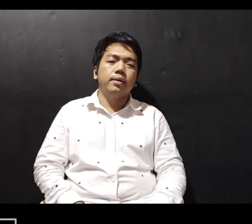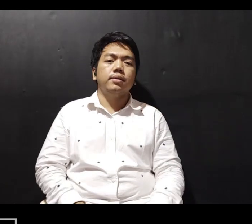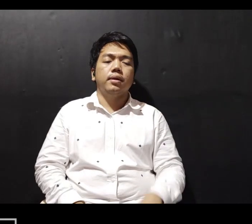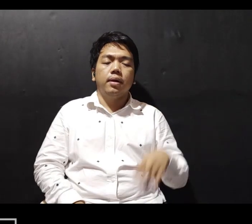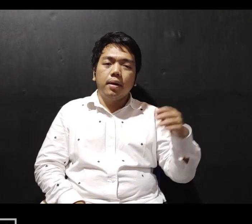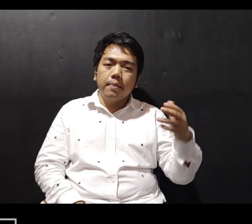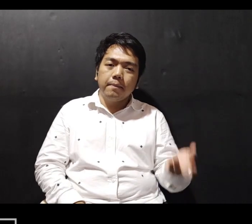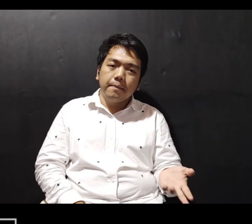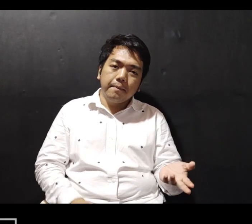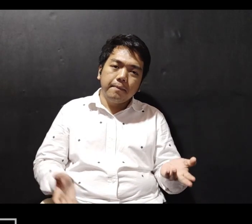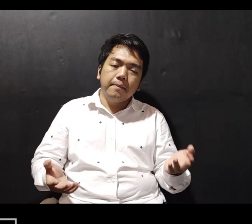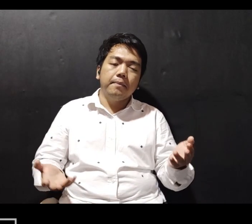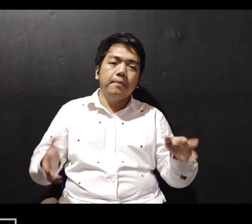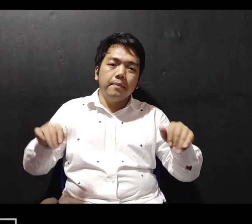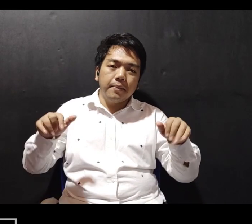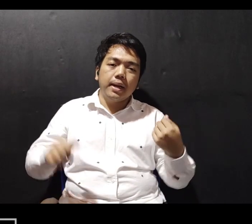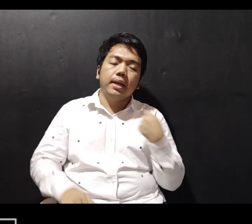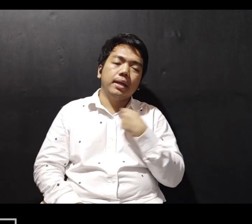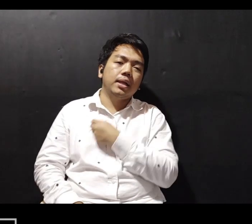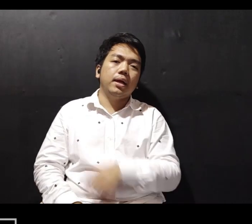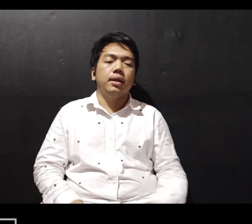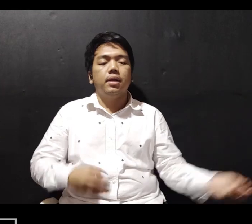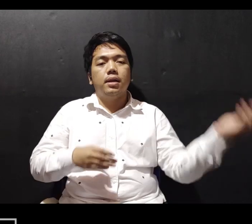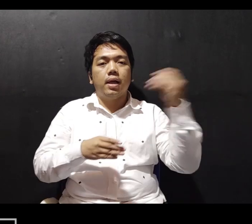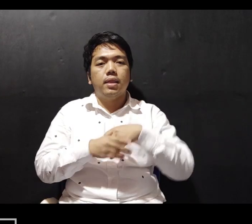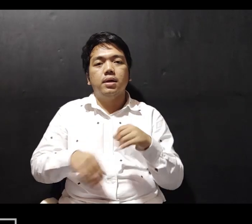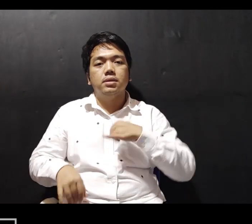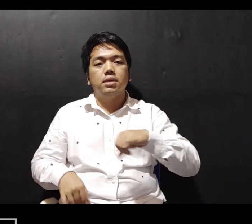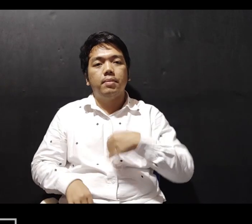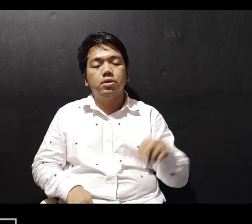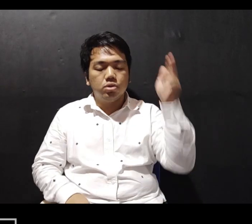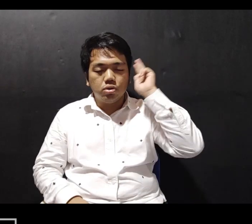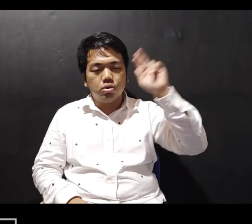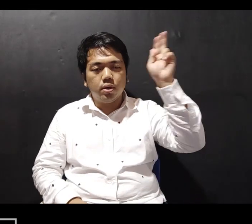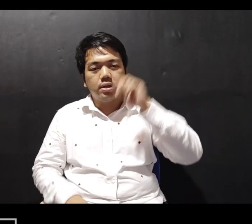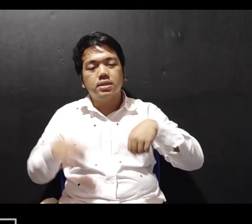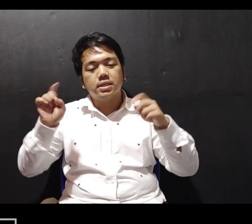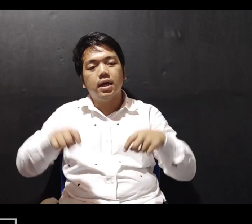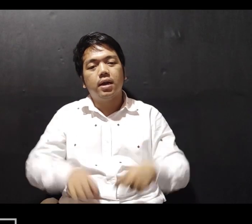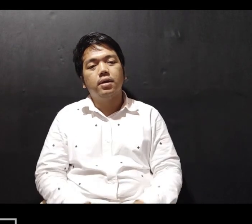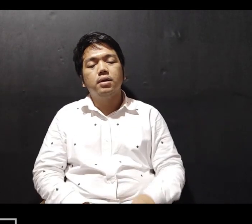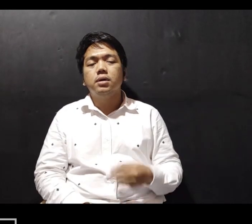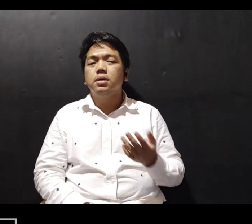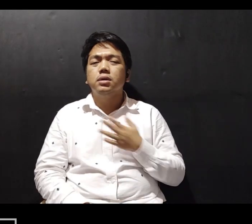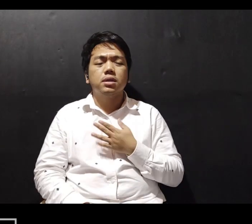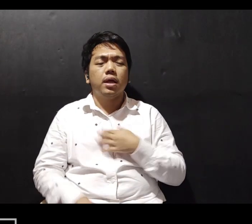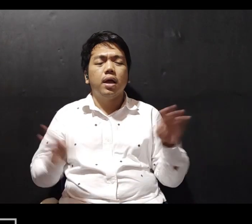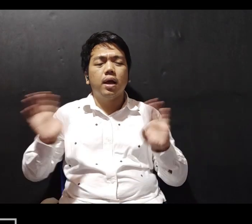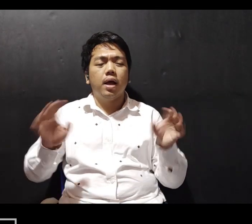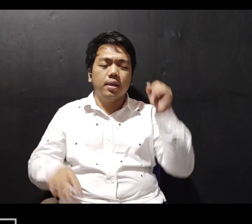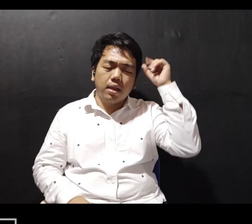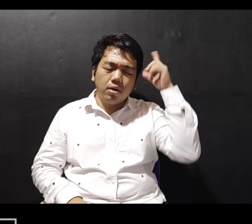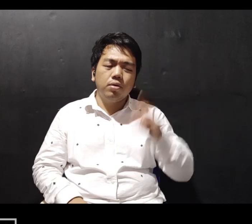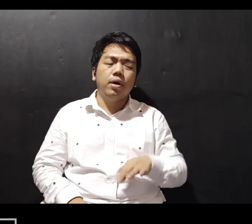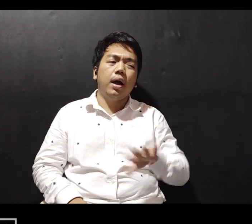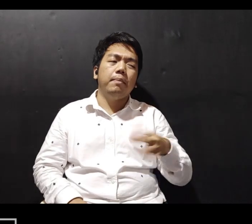tutup mata. Mari kita datang kepada Tuhan saat ini. Saya tidak tahu apa yang Anda sedang nantikan.